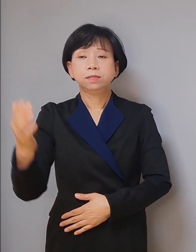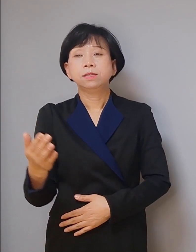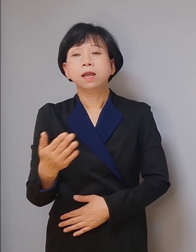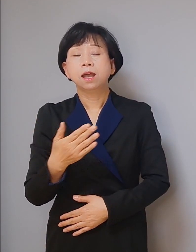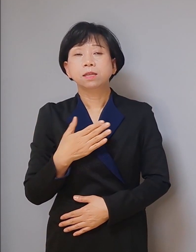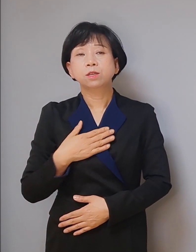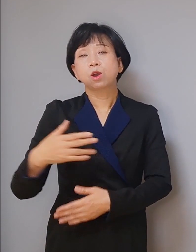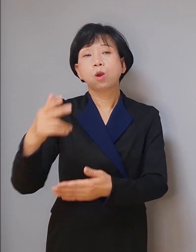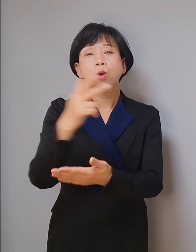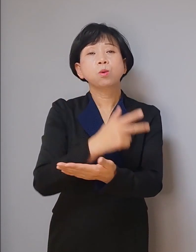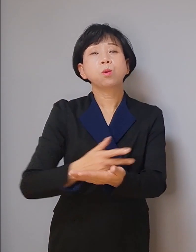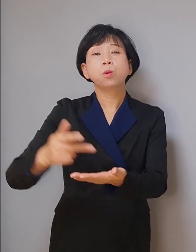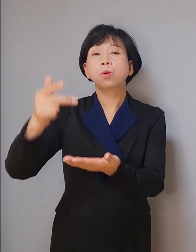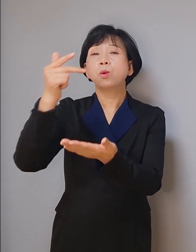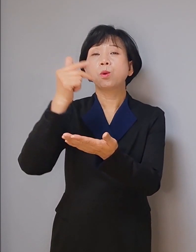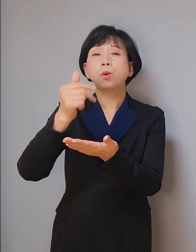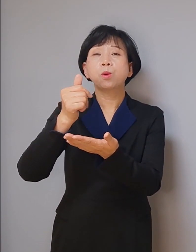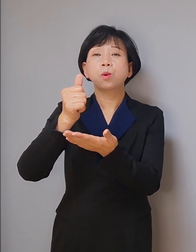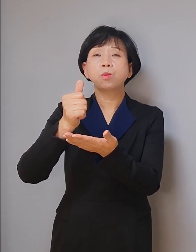찬양 나의